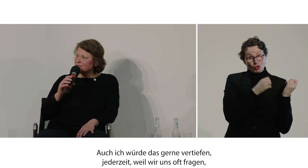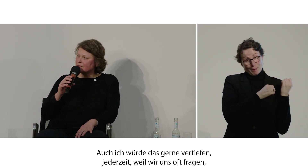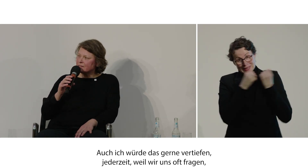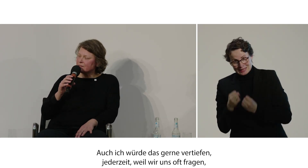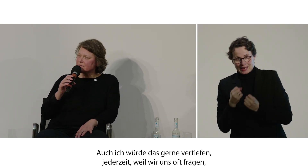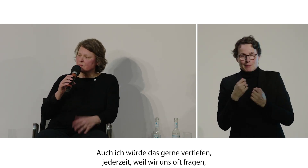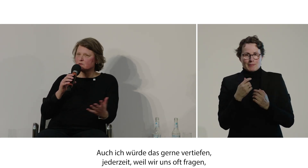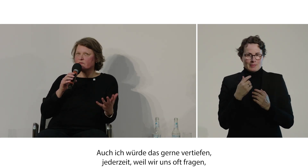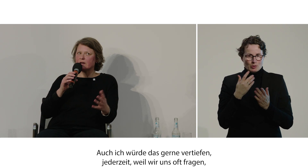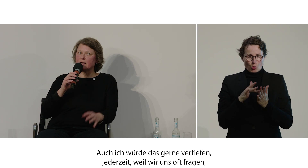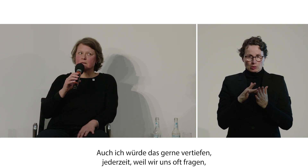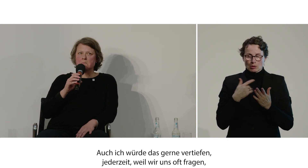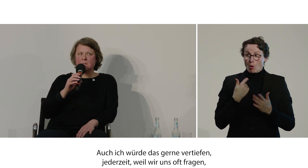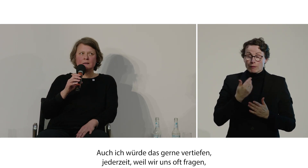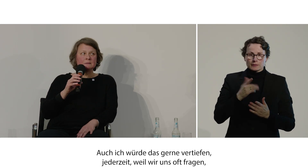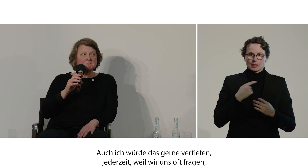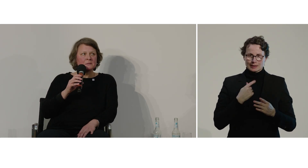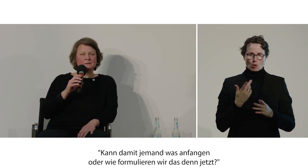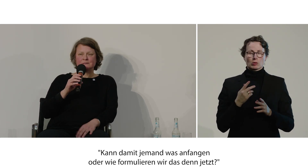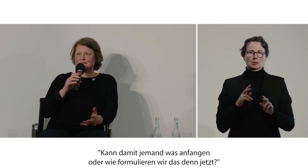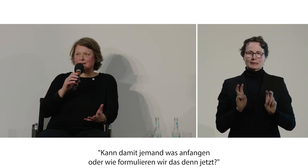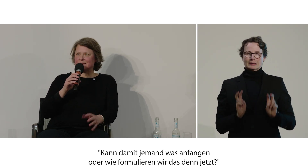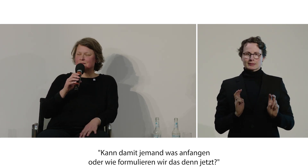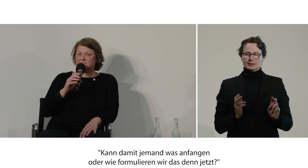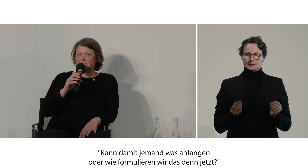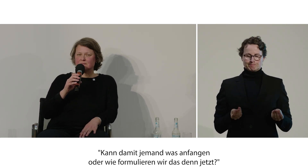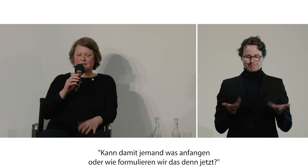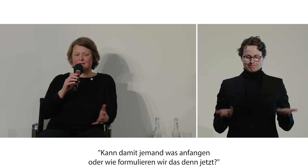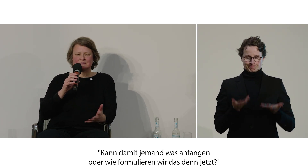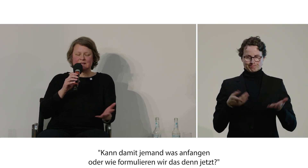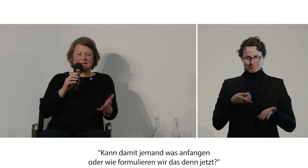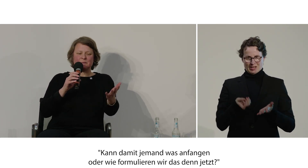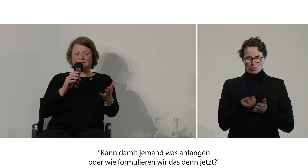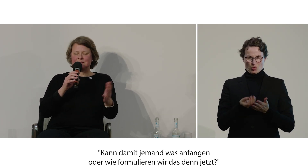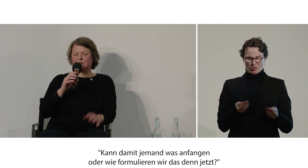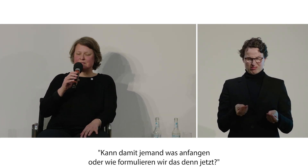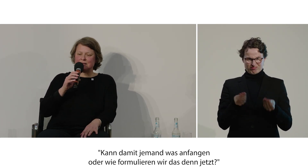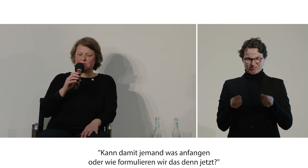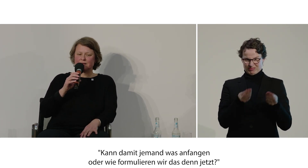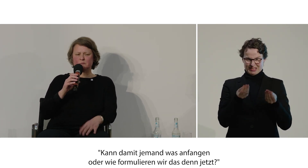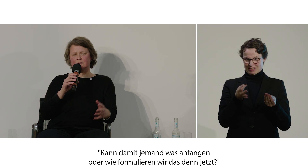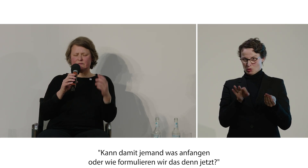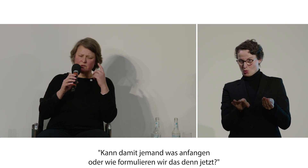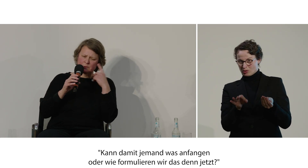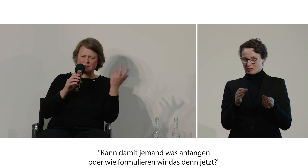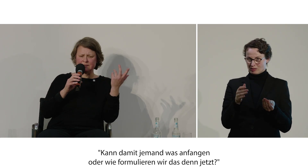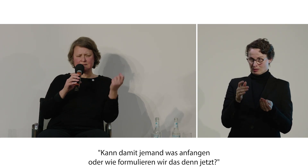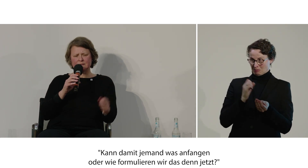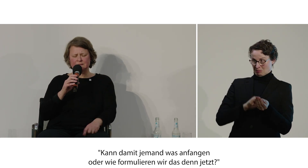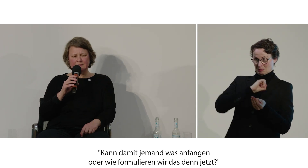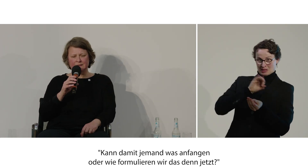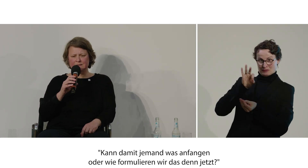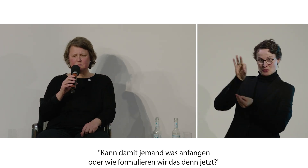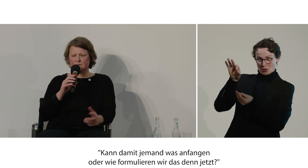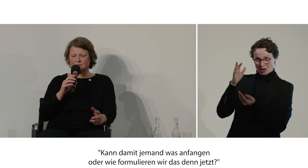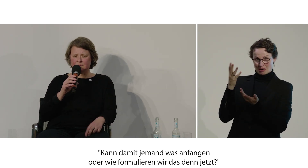jederzeit, weil wir uns oft fragen, ist das eigentlich, kann damit jetzt jemand was anfangen? Oder wie formulieren wir das